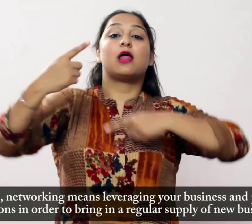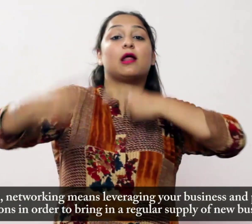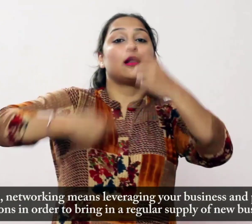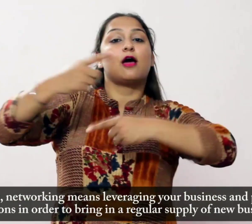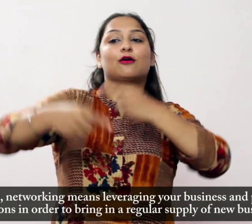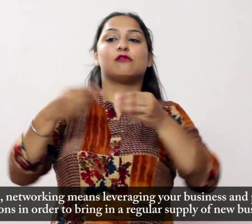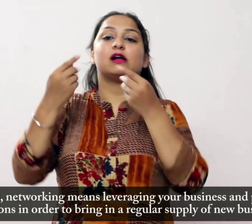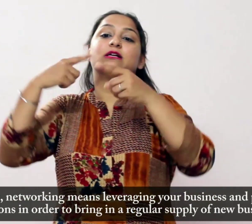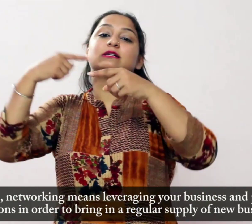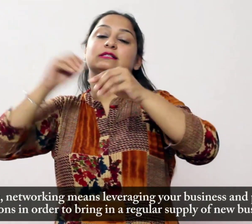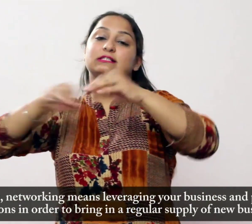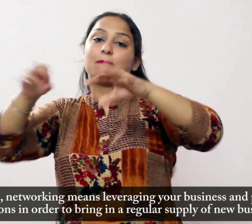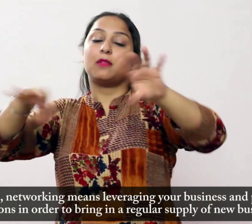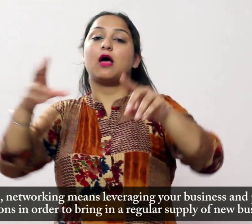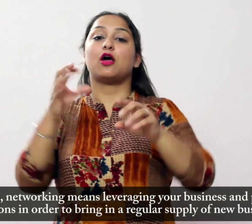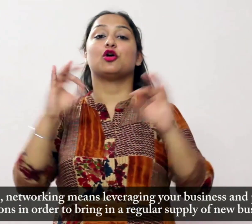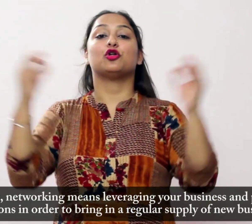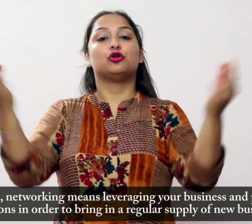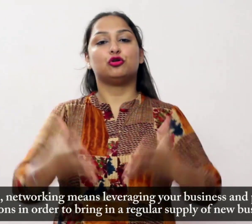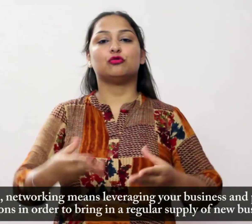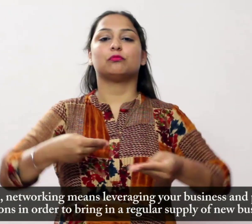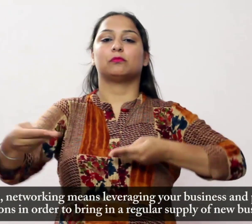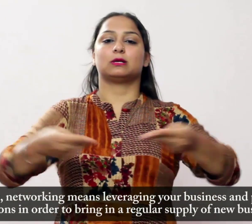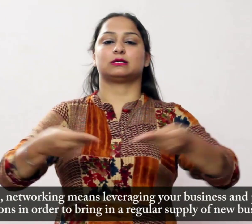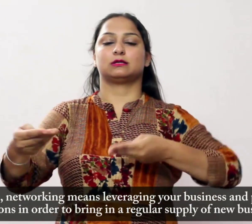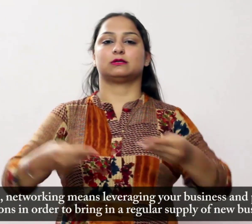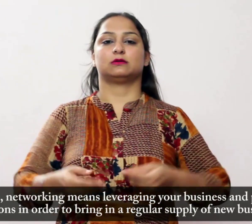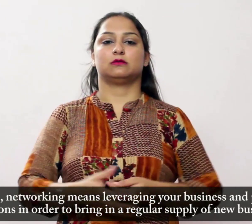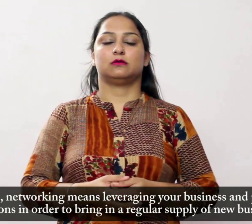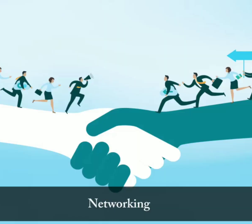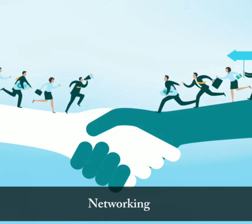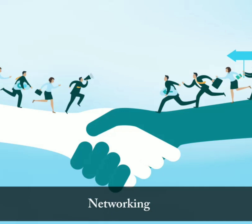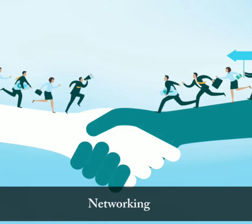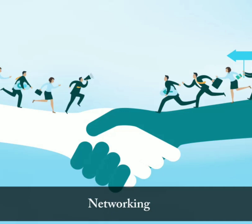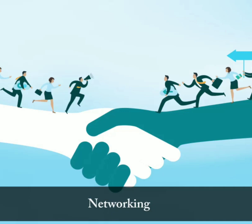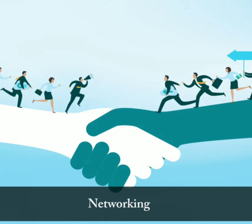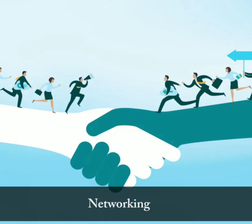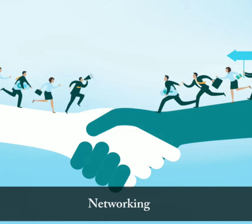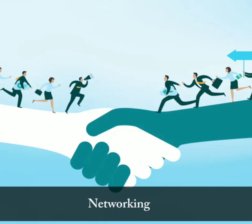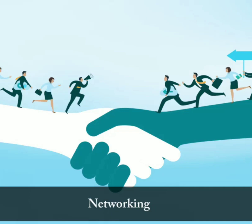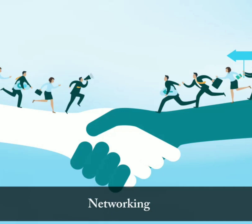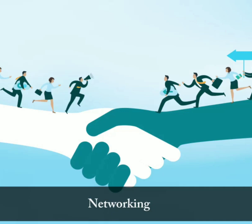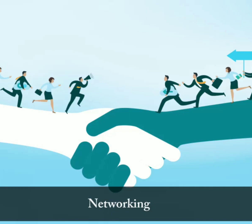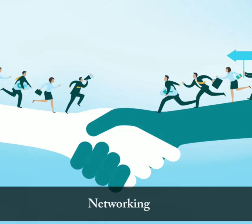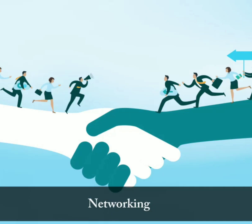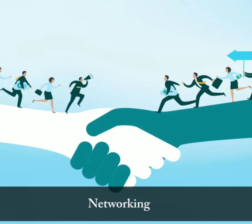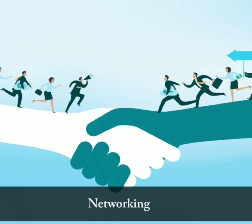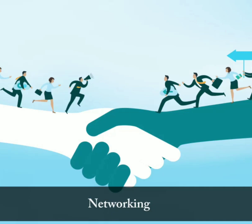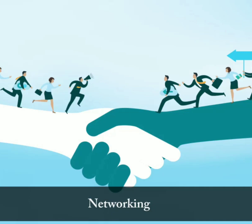व्यवसाय और व्यक्तिगत कनेक्शन का लाभ उठाना। नेटवर्किंग।